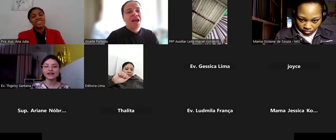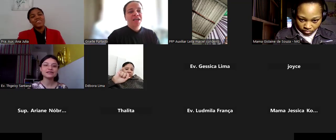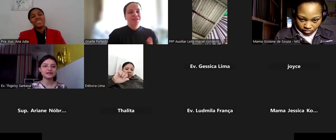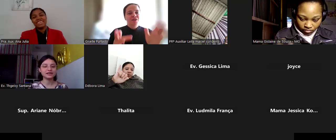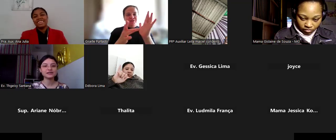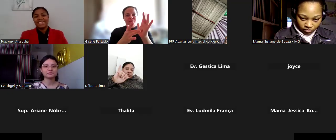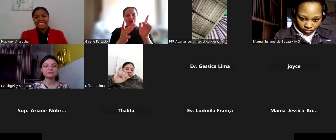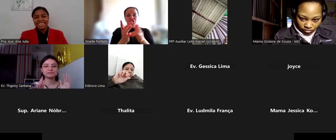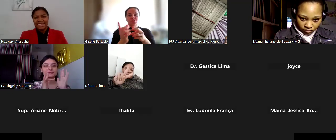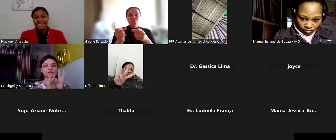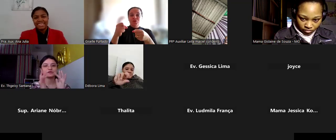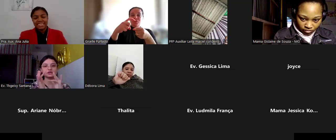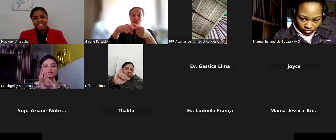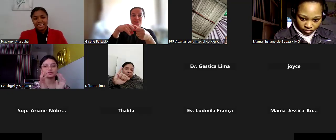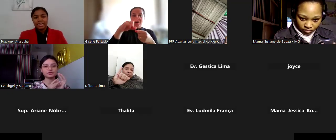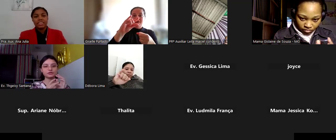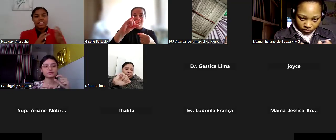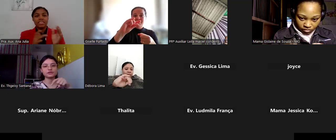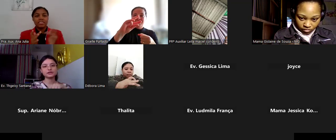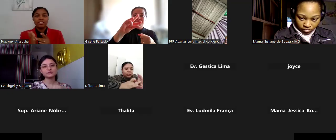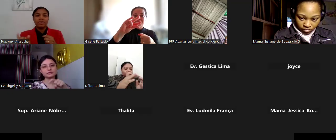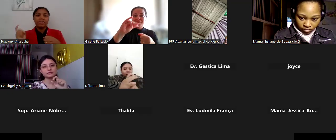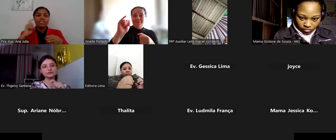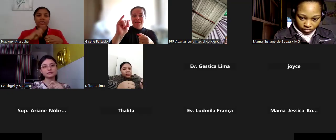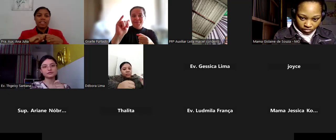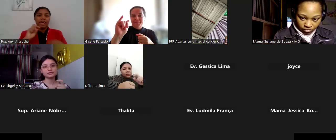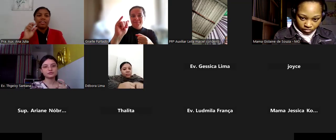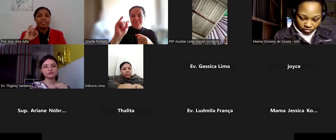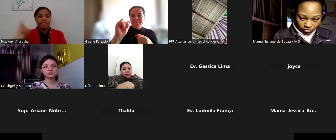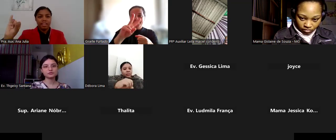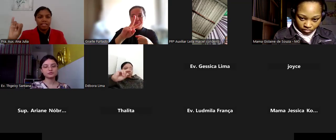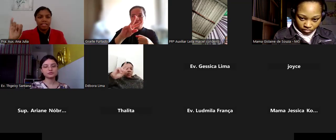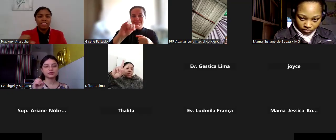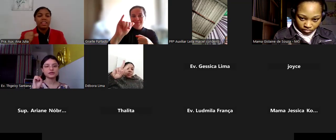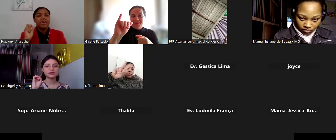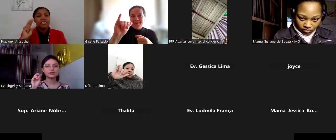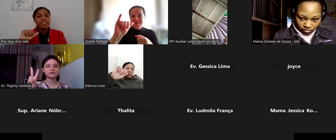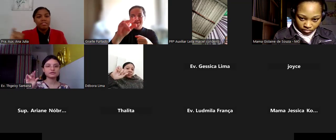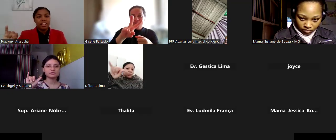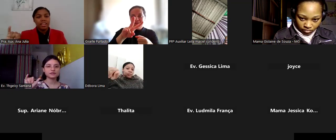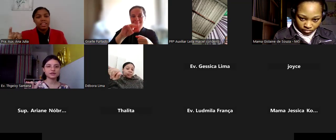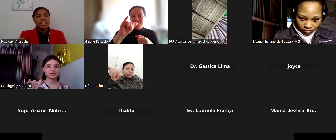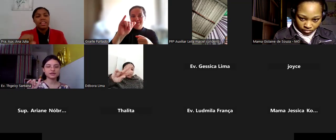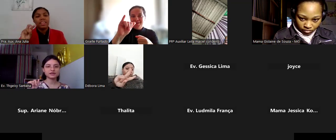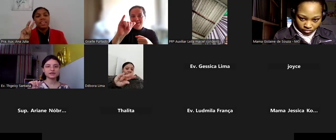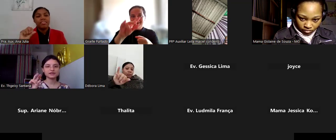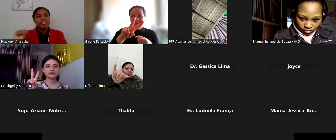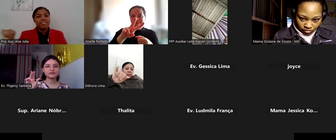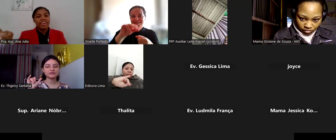Aí, então, você vai falar, Jesus, voltar. Vai, vai, vai,